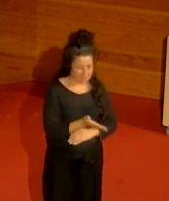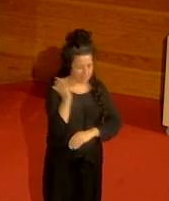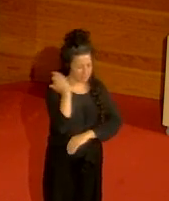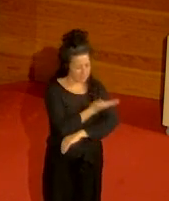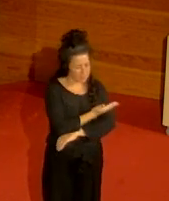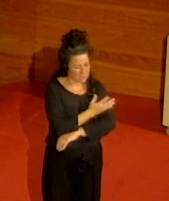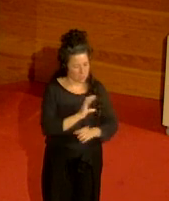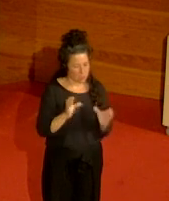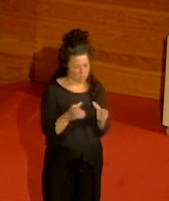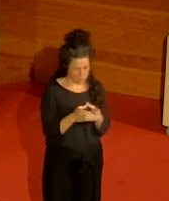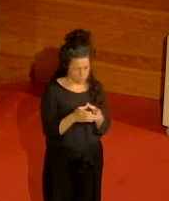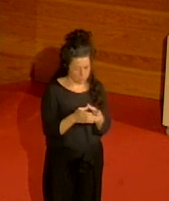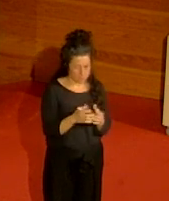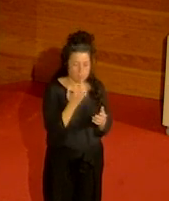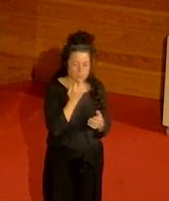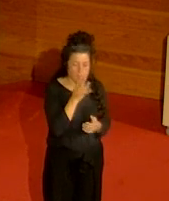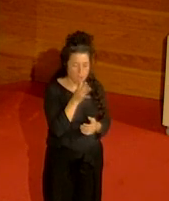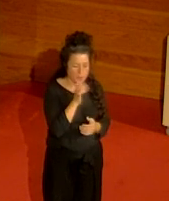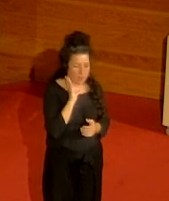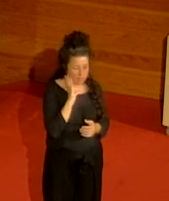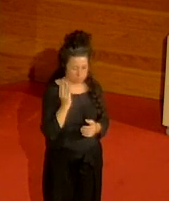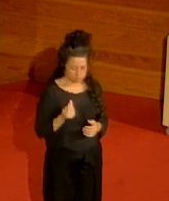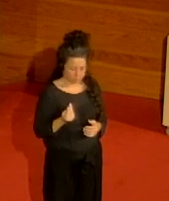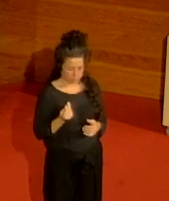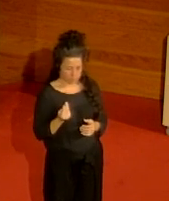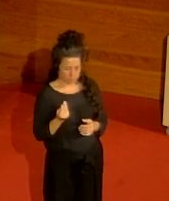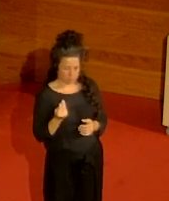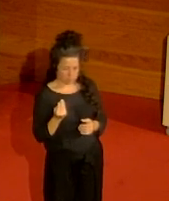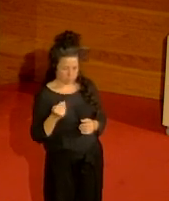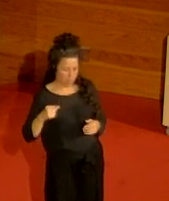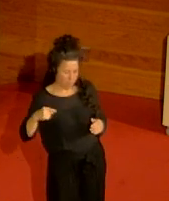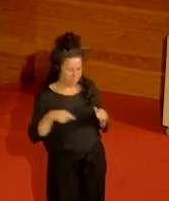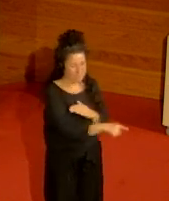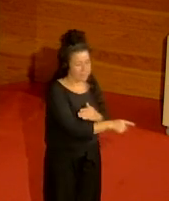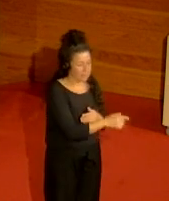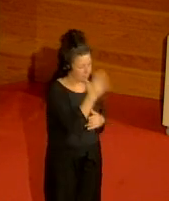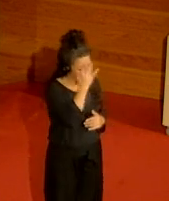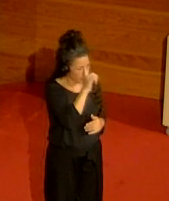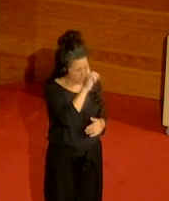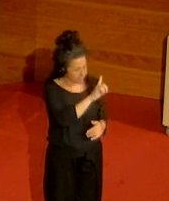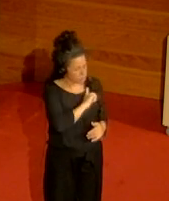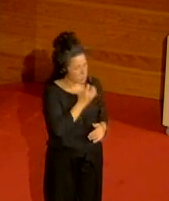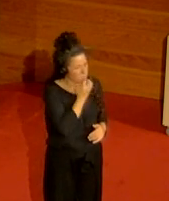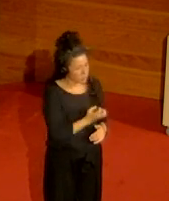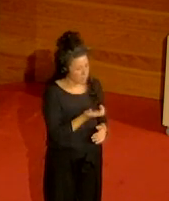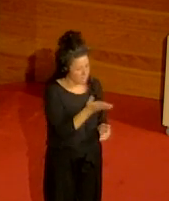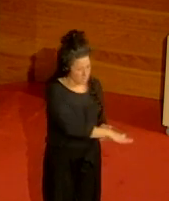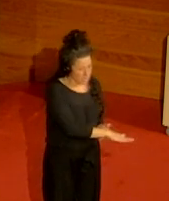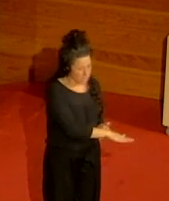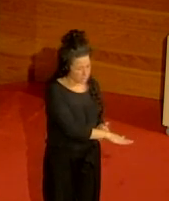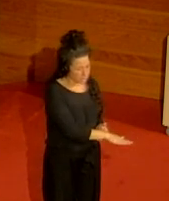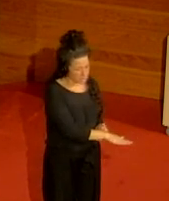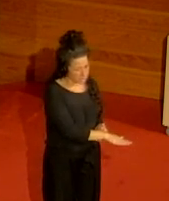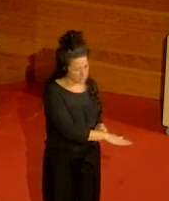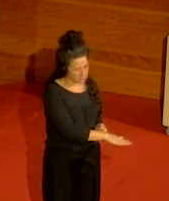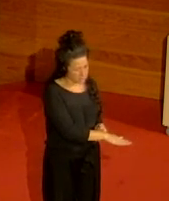arraigado ahora un palestino comete un ataque y mata a un israelí o un sueldo israelí y la respuesta